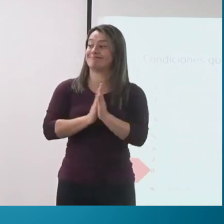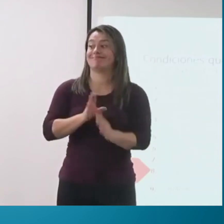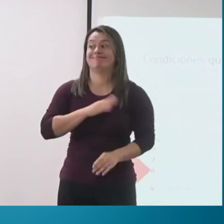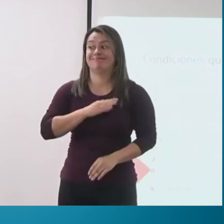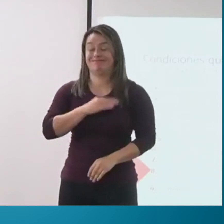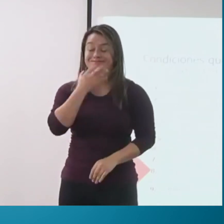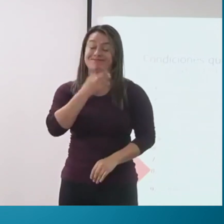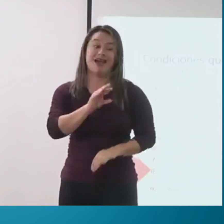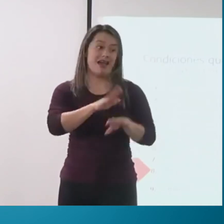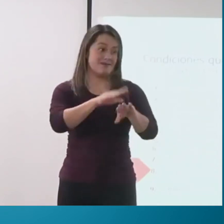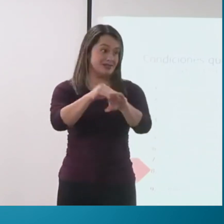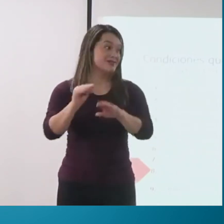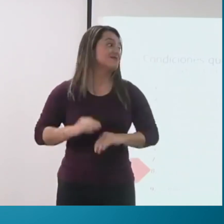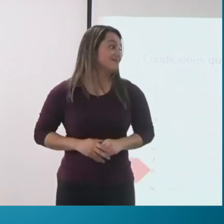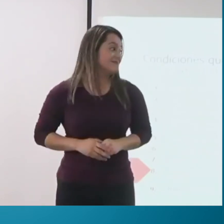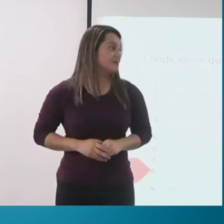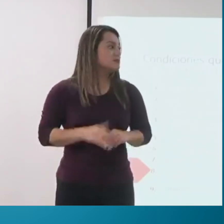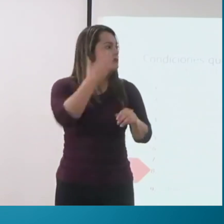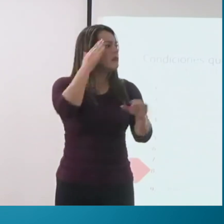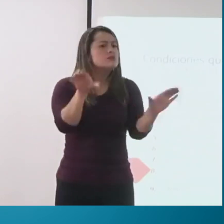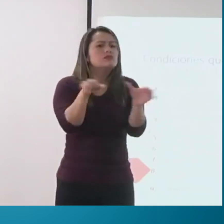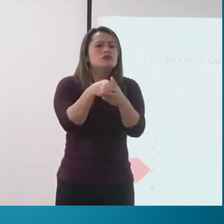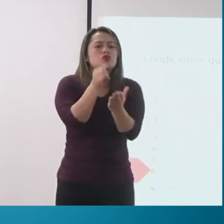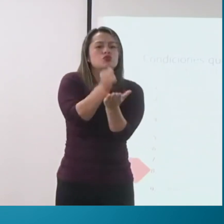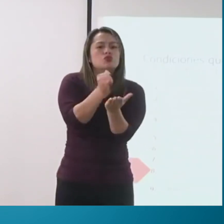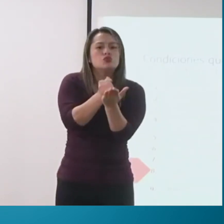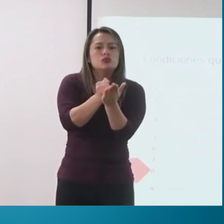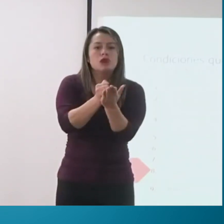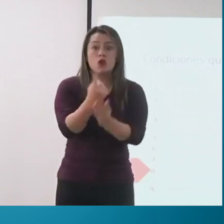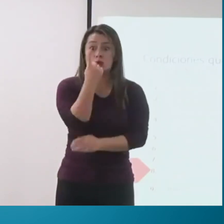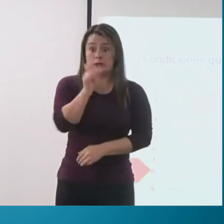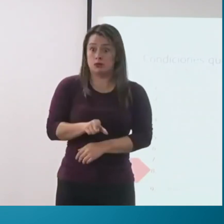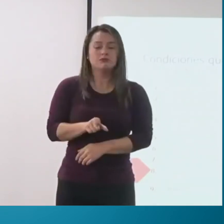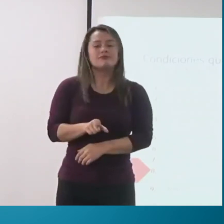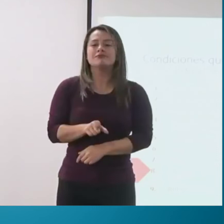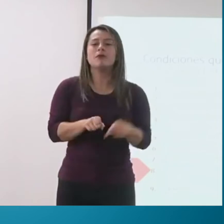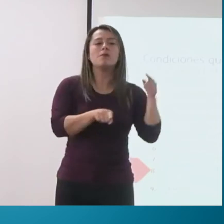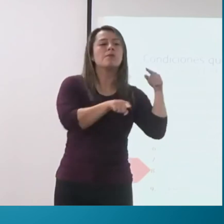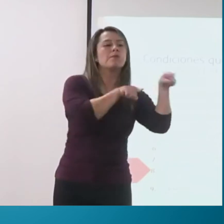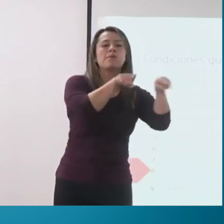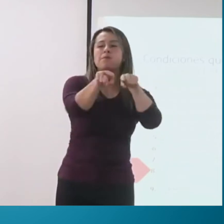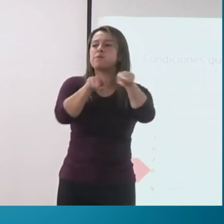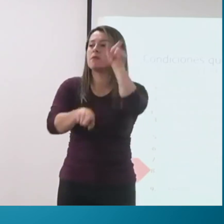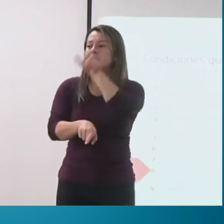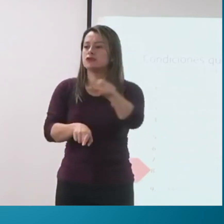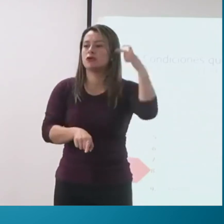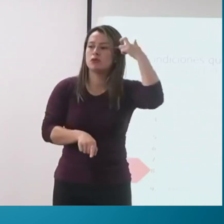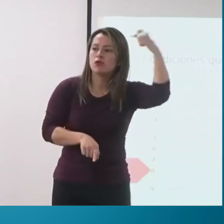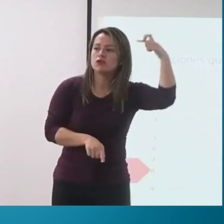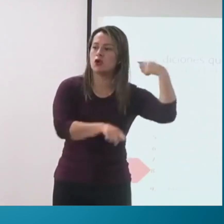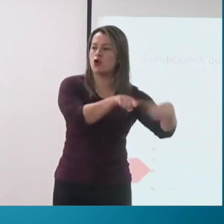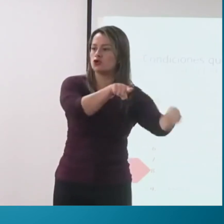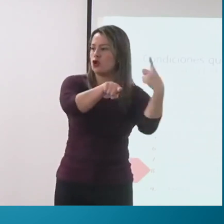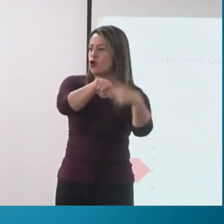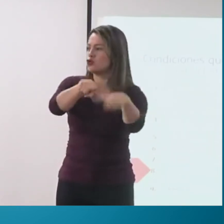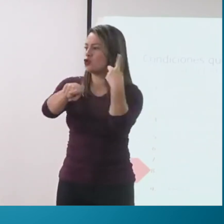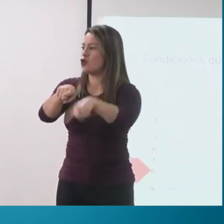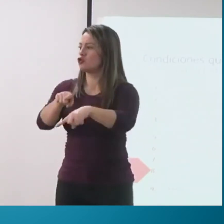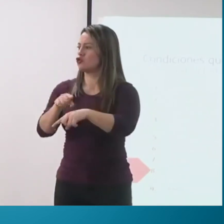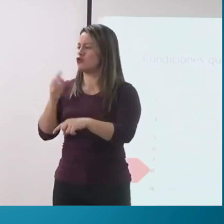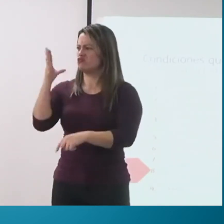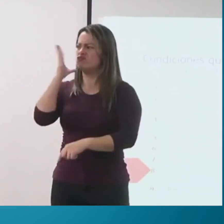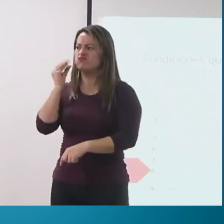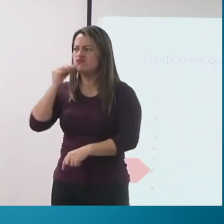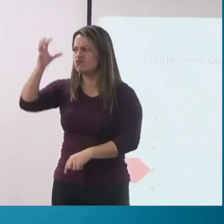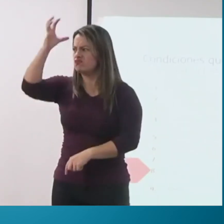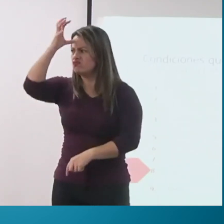que las juntas son interdisciplinarias, eso en todos los congresos internacionales nos felicitan por eso, porque las juntas están conformadas